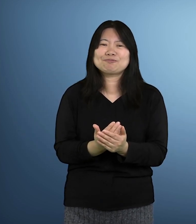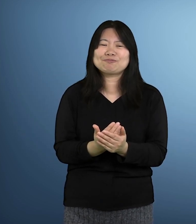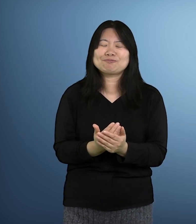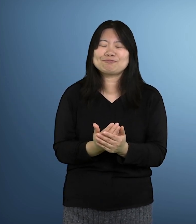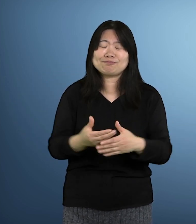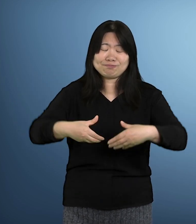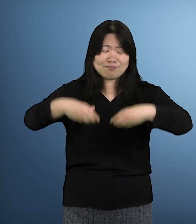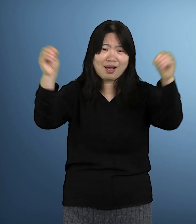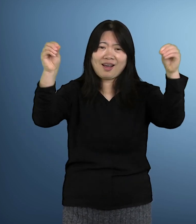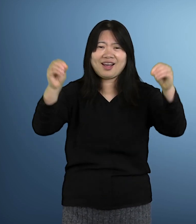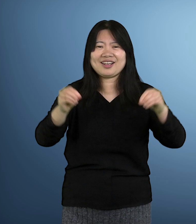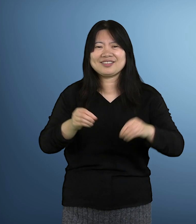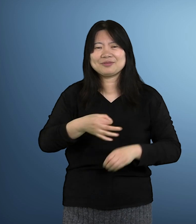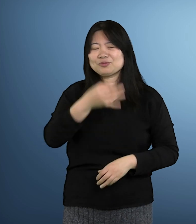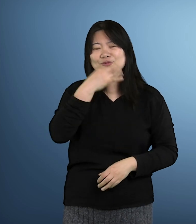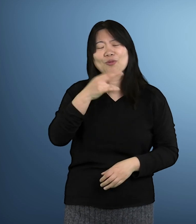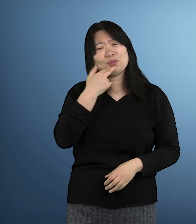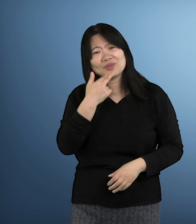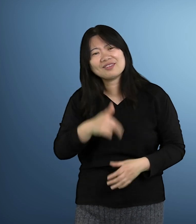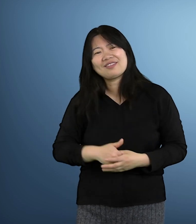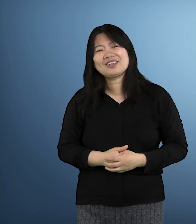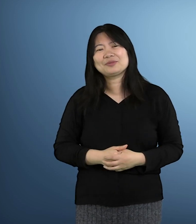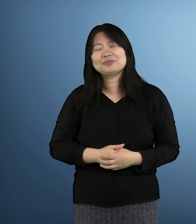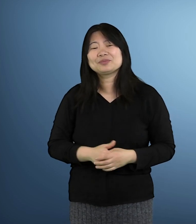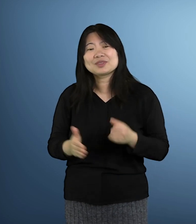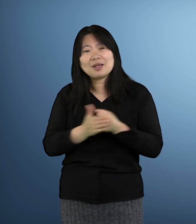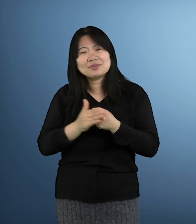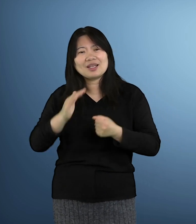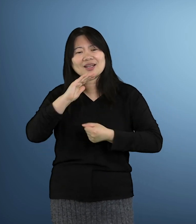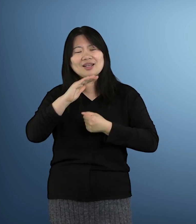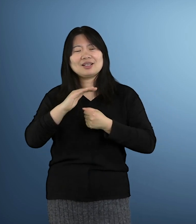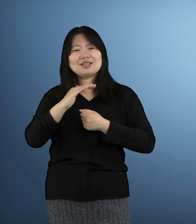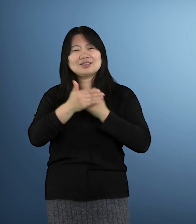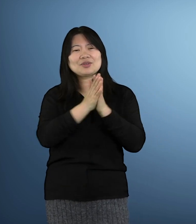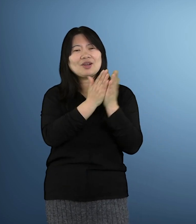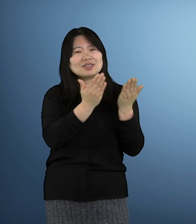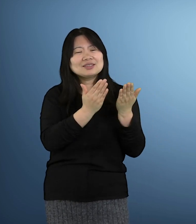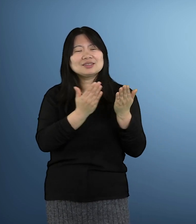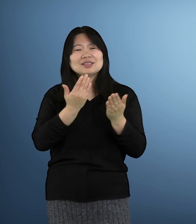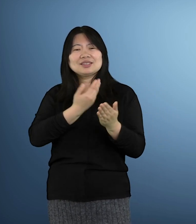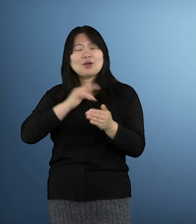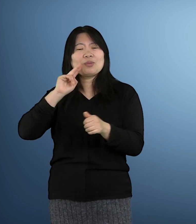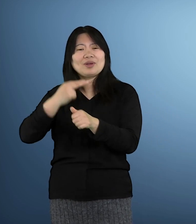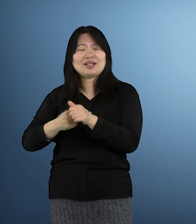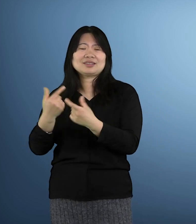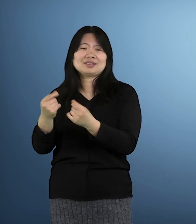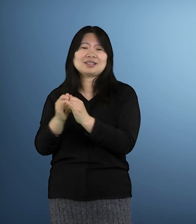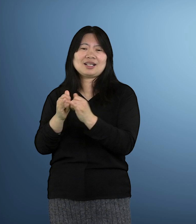버려요. 그래서 성경은 사도 바울 같은 사람들을